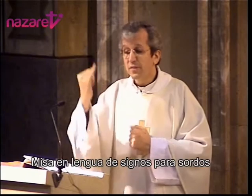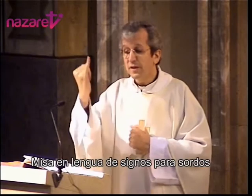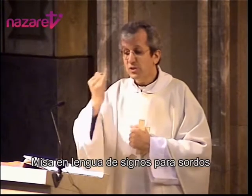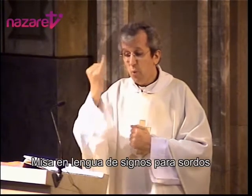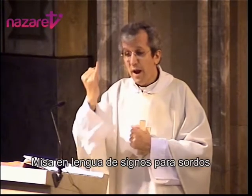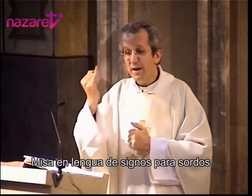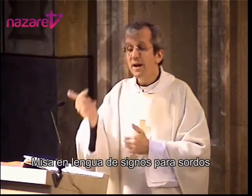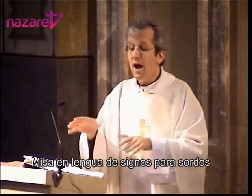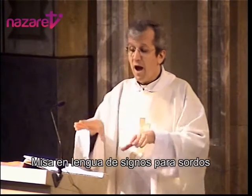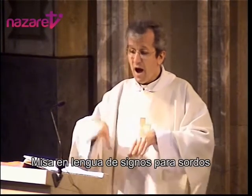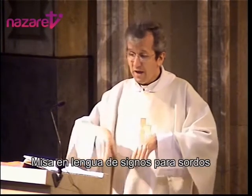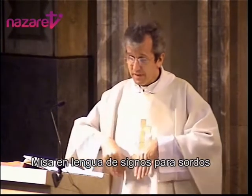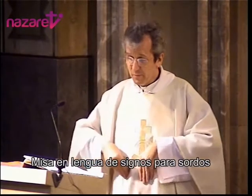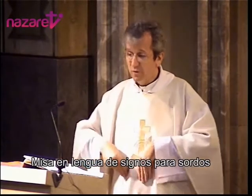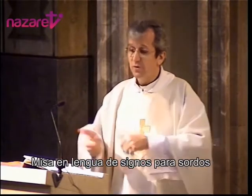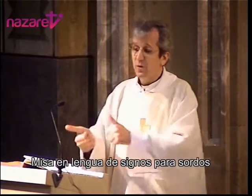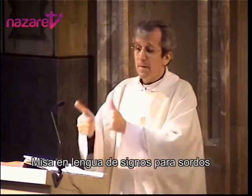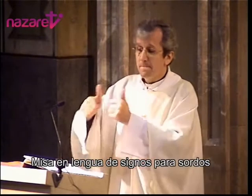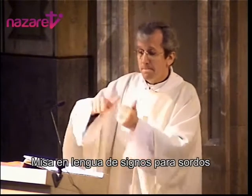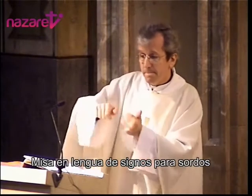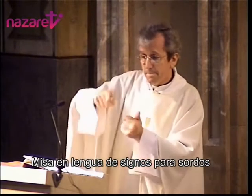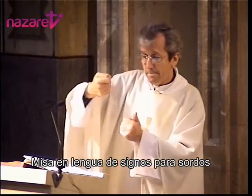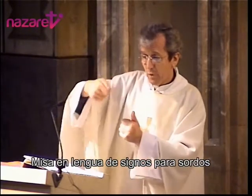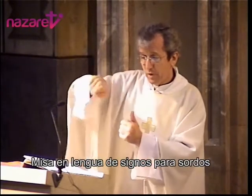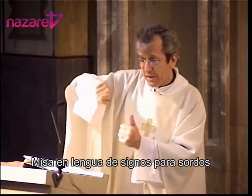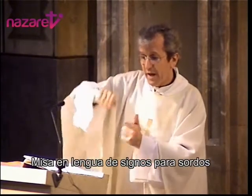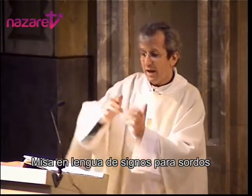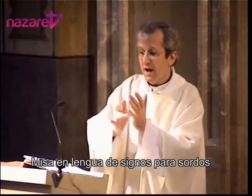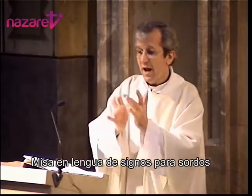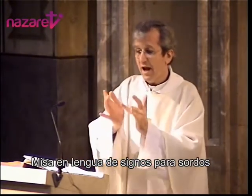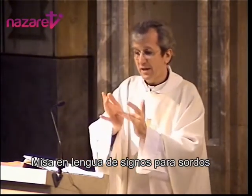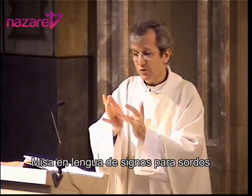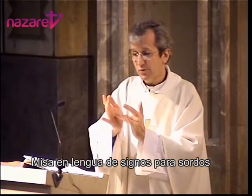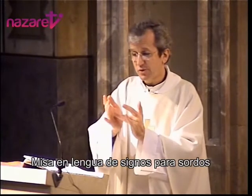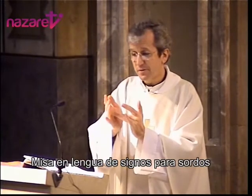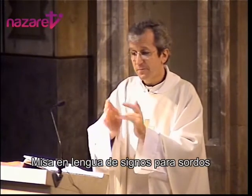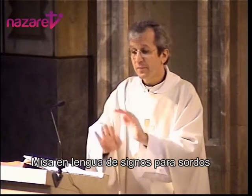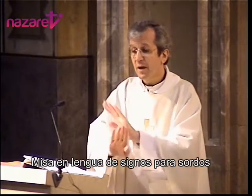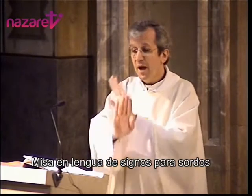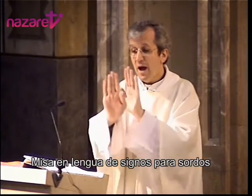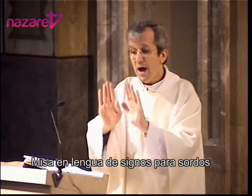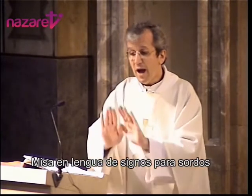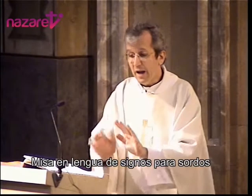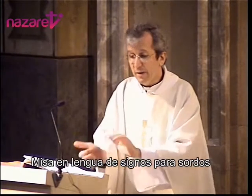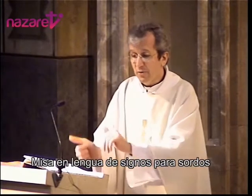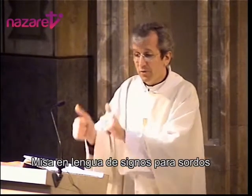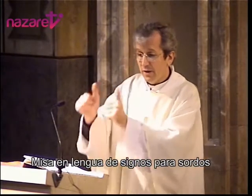Entonces Juan aceptó bautizar a Jesús. Acabado